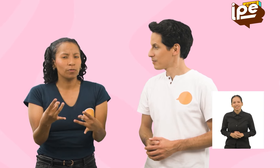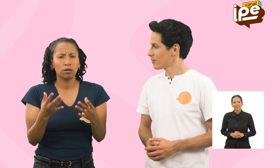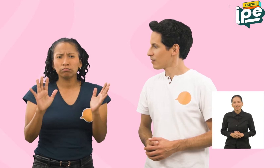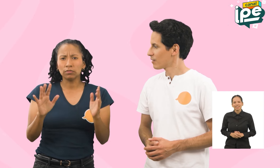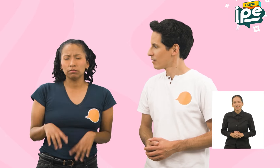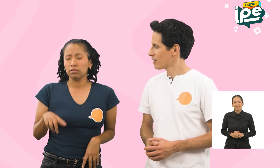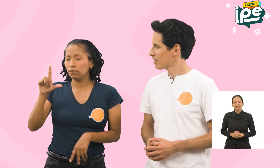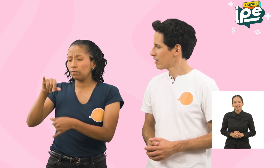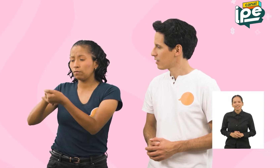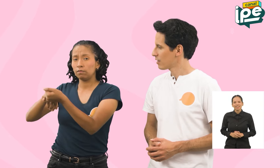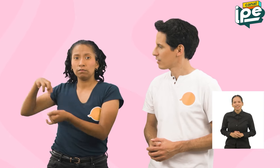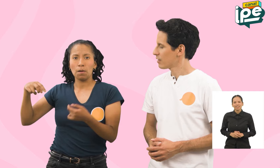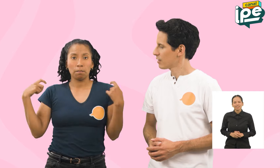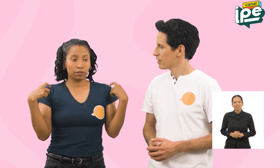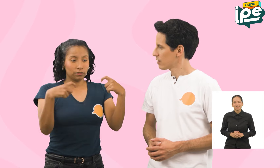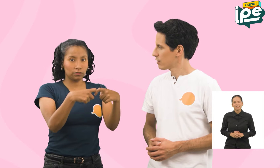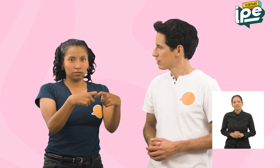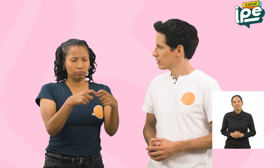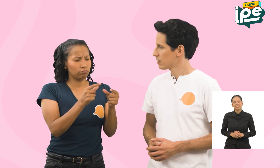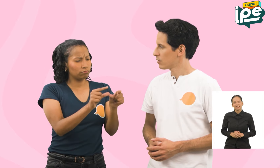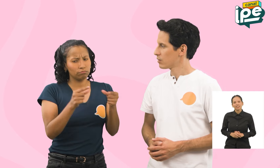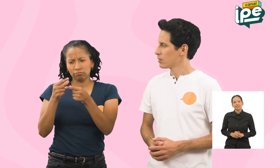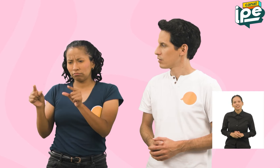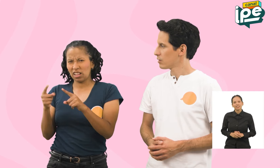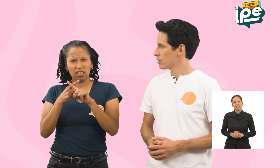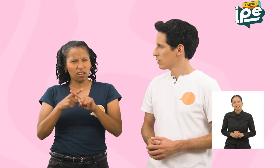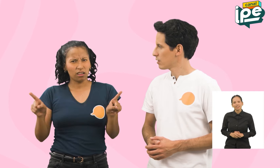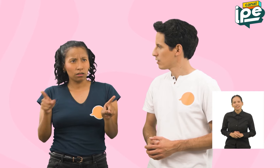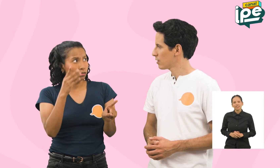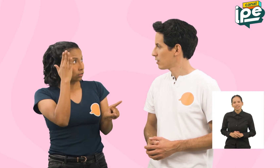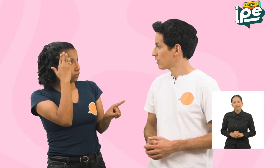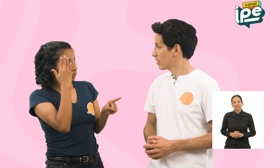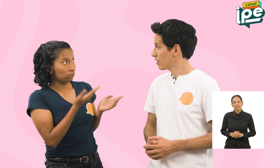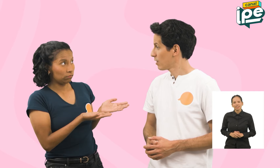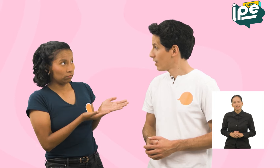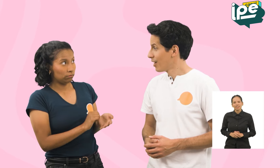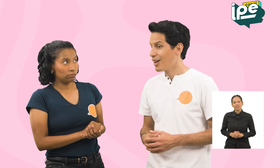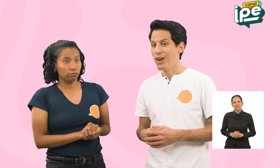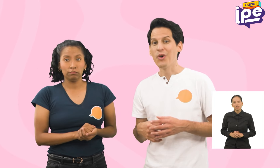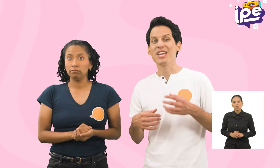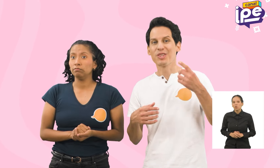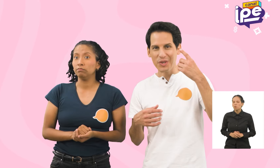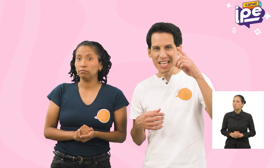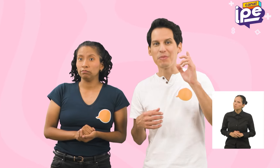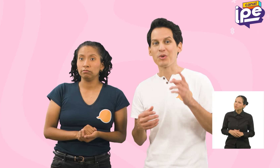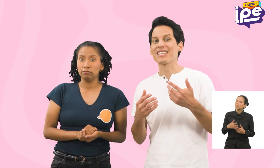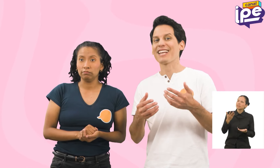interesante sabes que el Castellano y la lsp tienen gramáticas diferentes lo intuía por nuestras